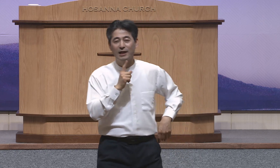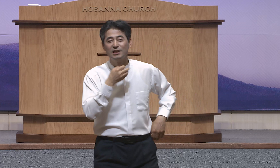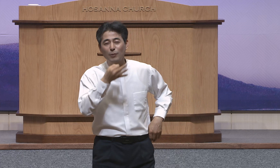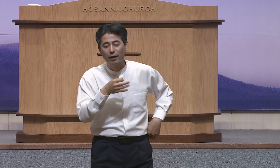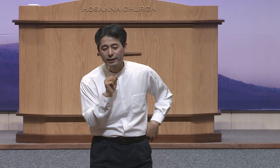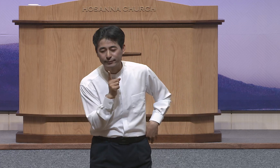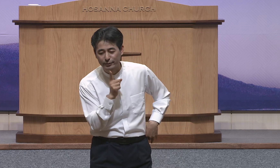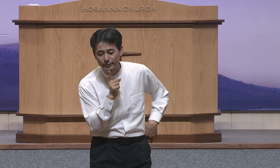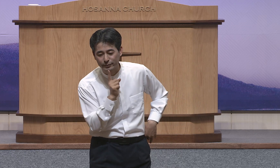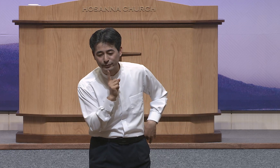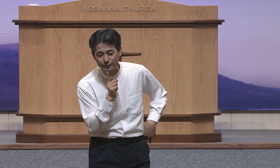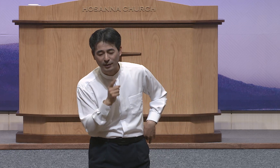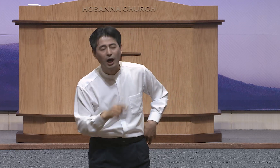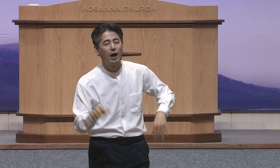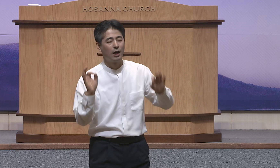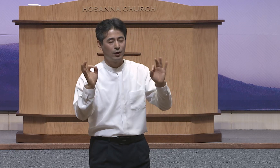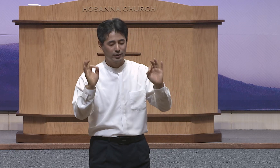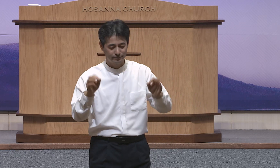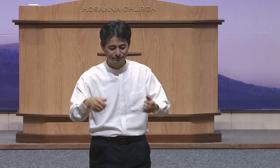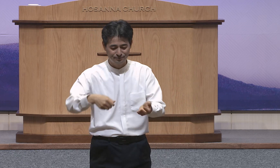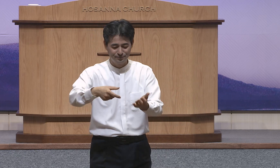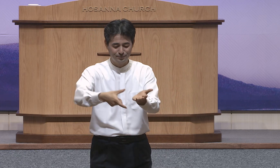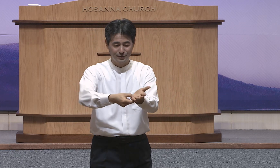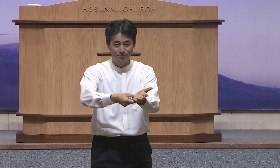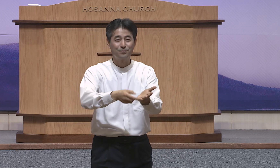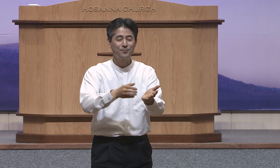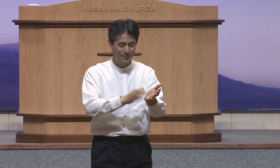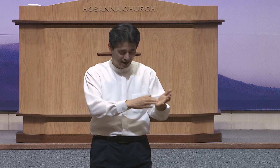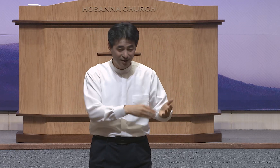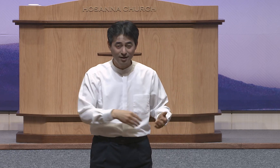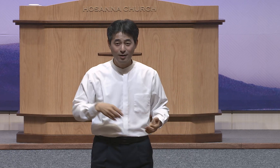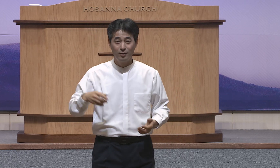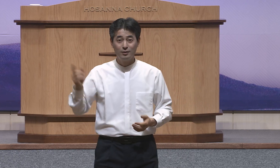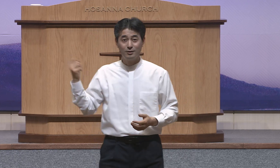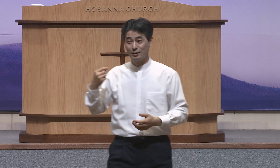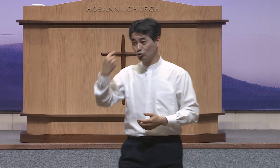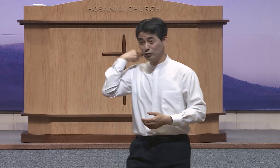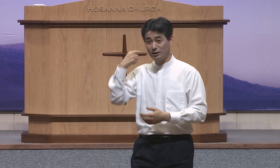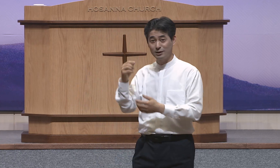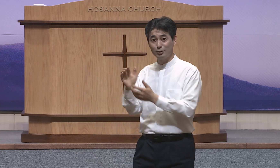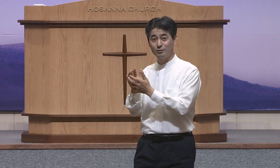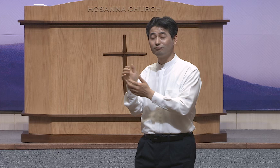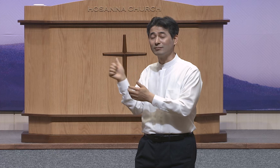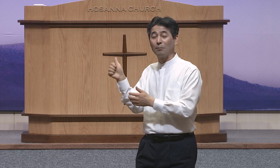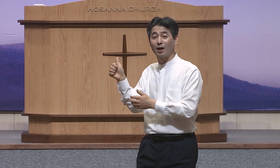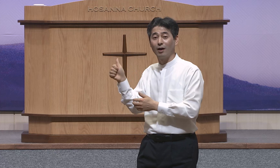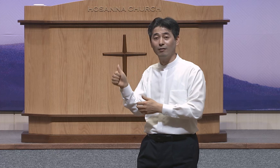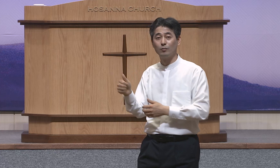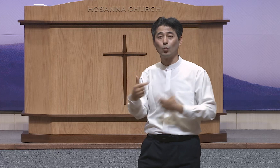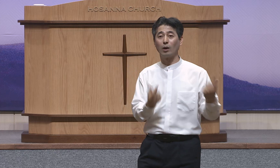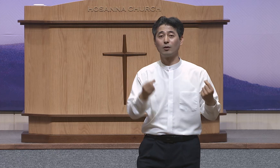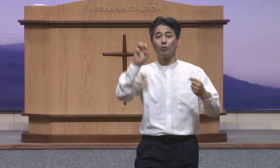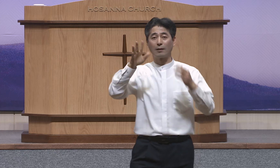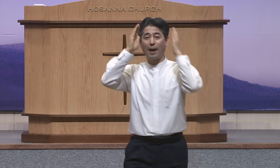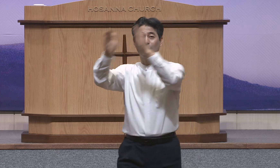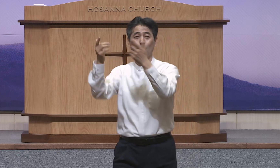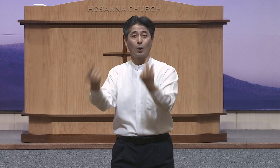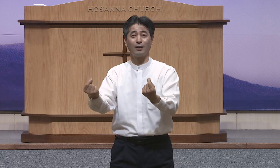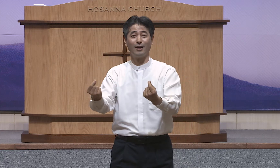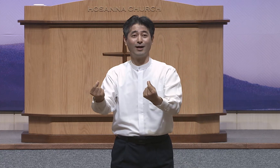이제 그때는 서울이 아니고 광주로 갔는데 광주 표를 사주셨고 뒤에 있는 남자분하고 광주로